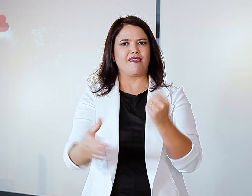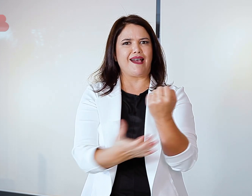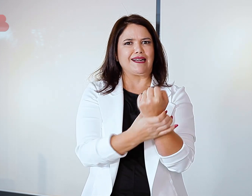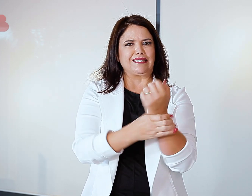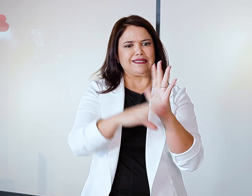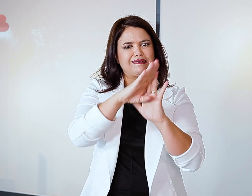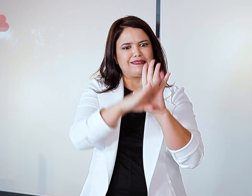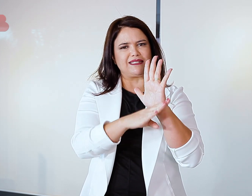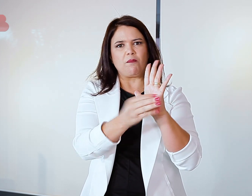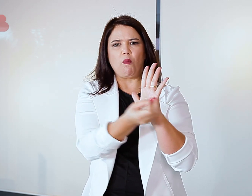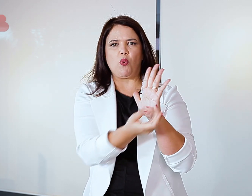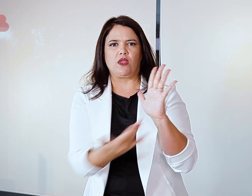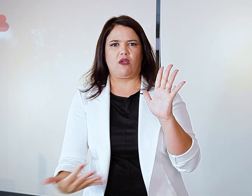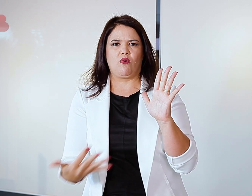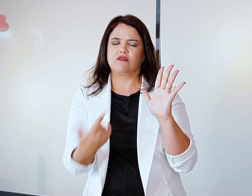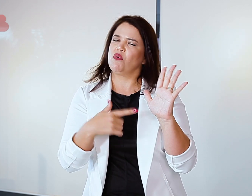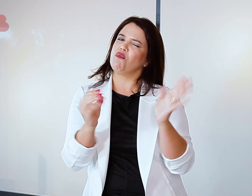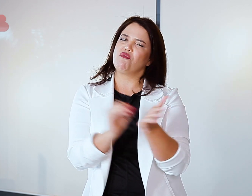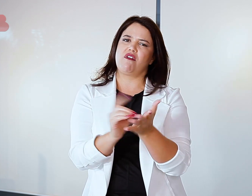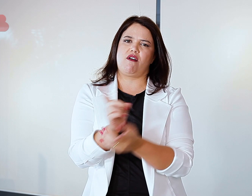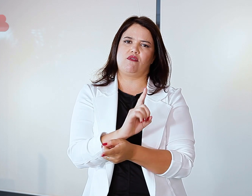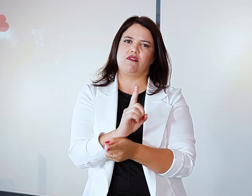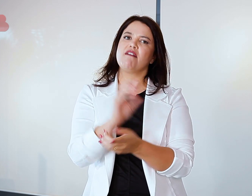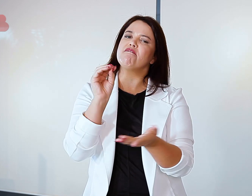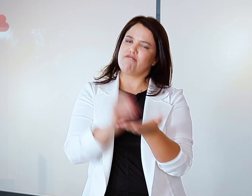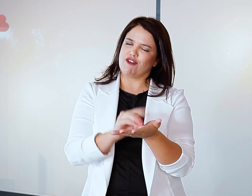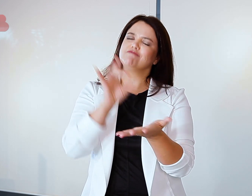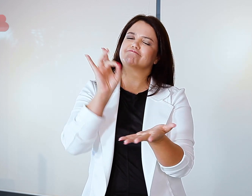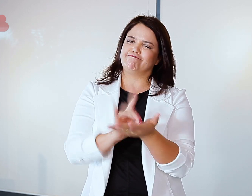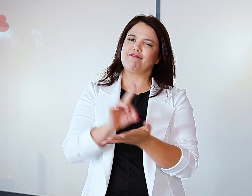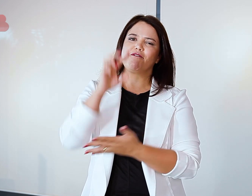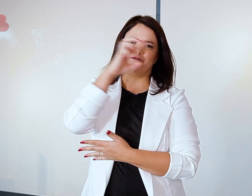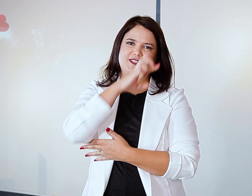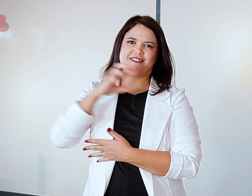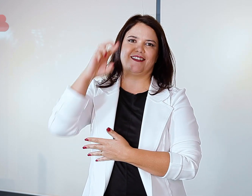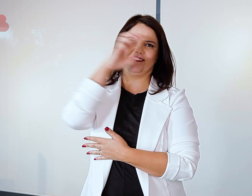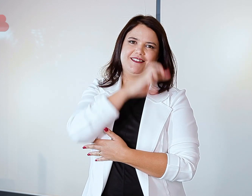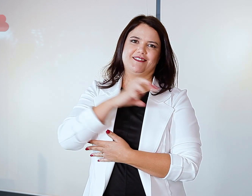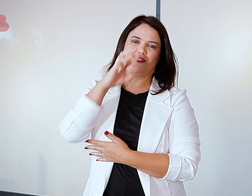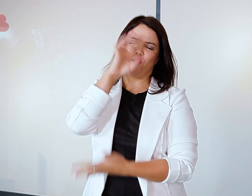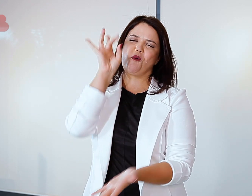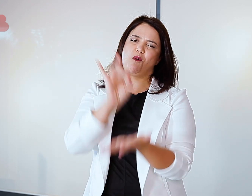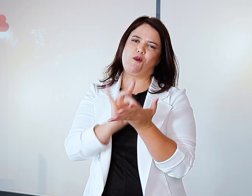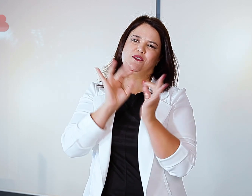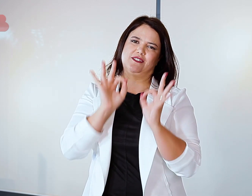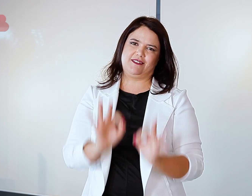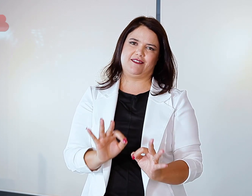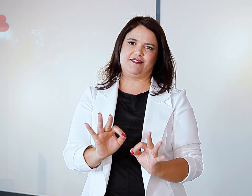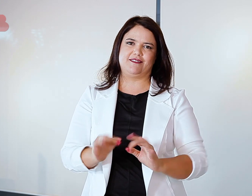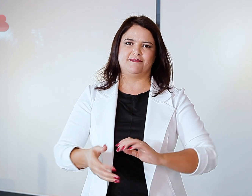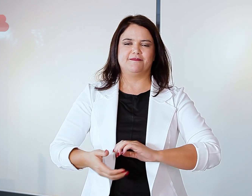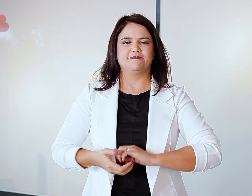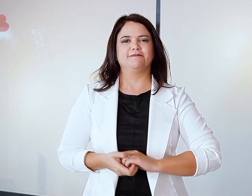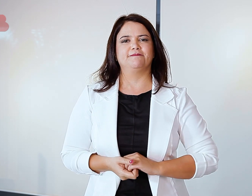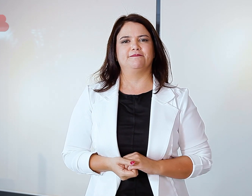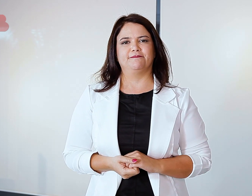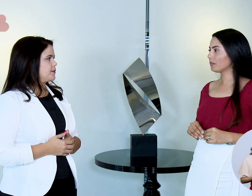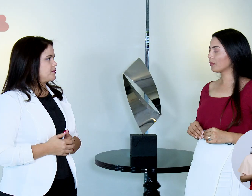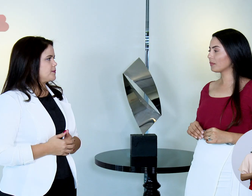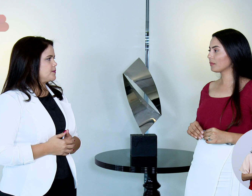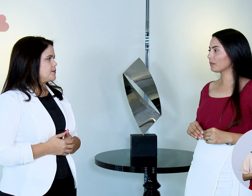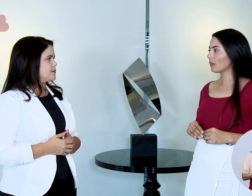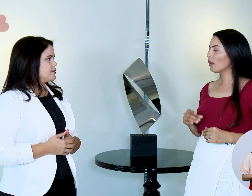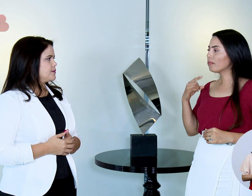LBI, nós temos leis diversas. O que falta efetivamente é um processo de fiscalização nessas leis